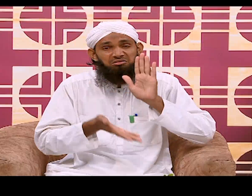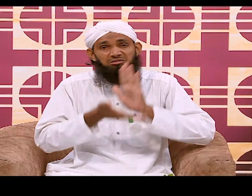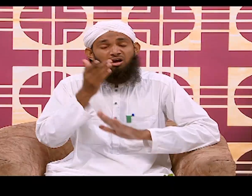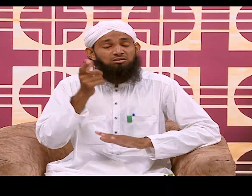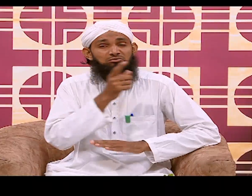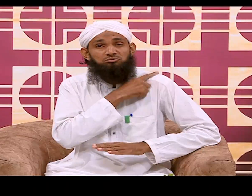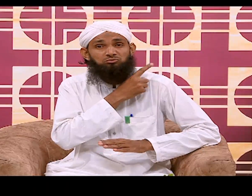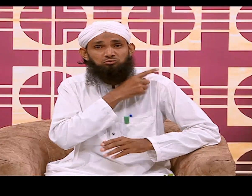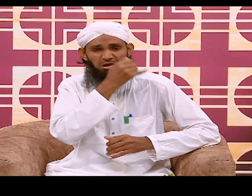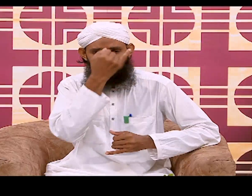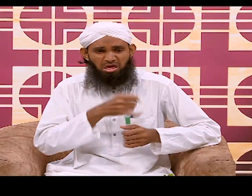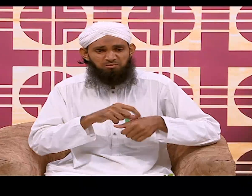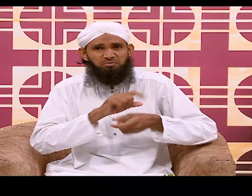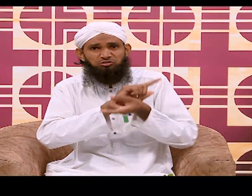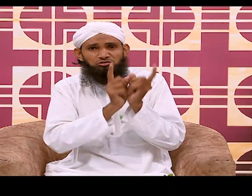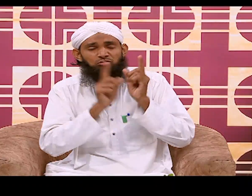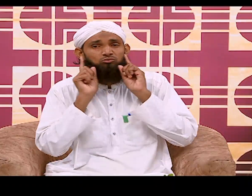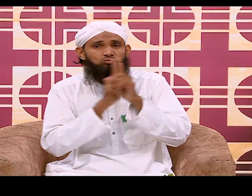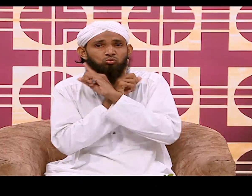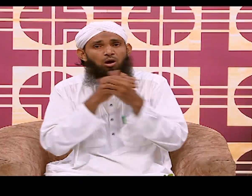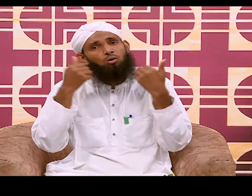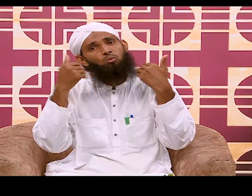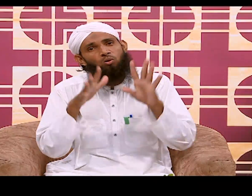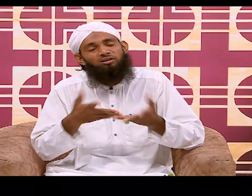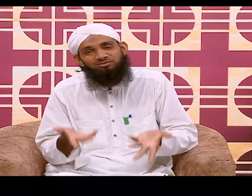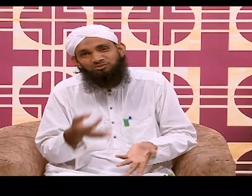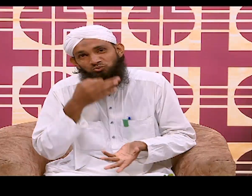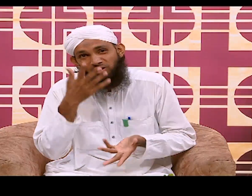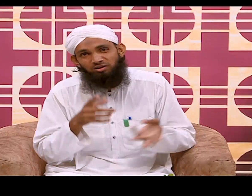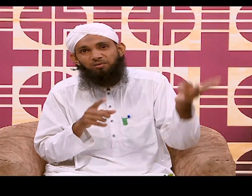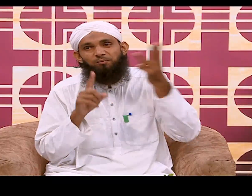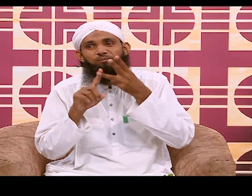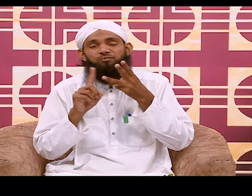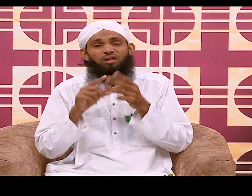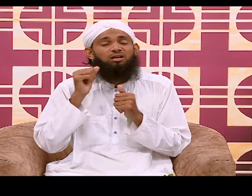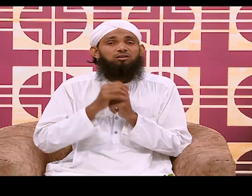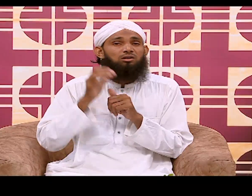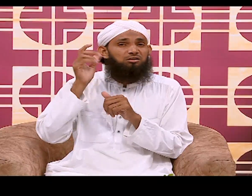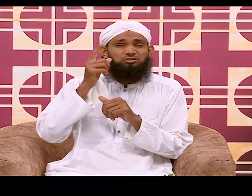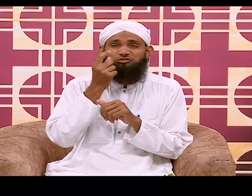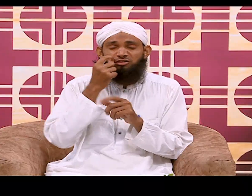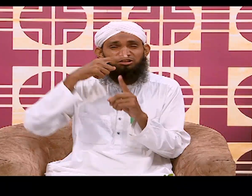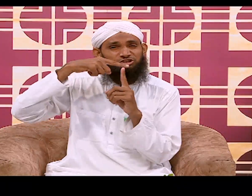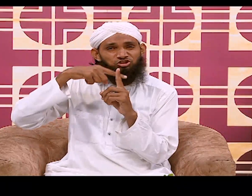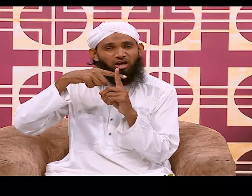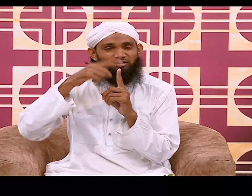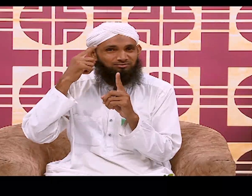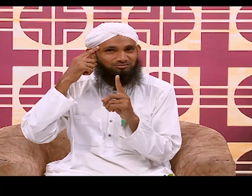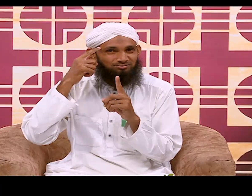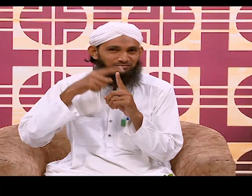گاروں نے توبہ کی۔ ایک مرتبہ سینان نامی ایک عیسائی پادری حضور غوث پاک شیخ عبد القادر جیلانی